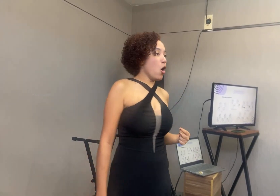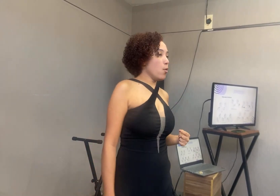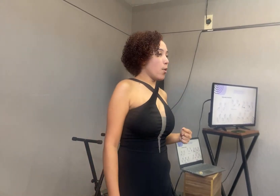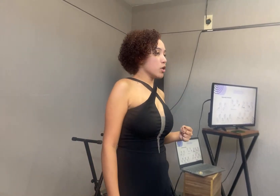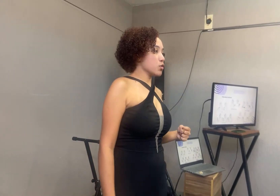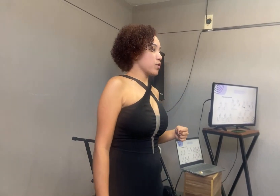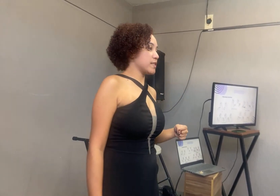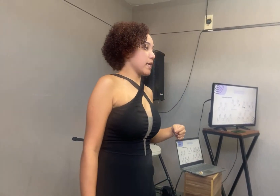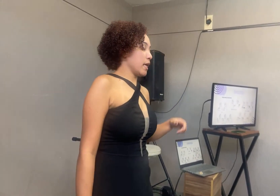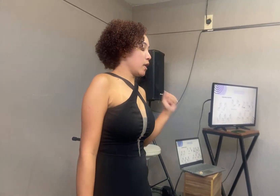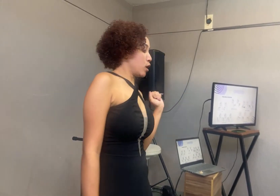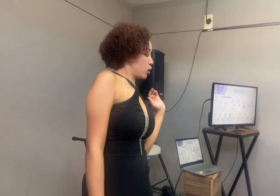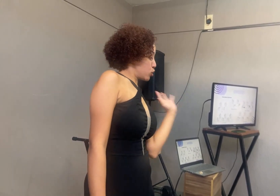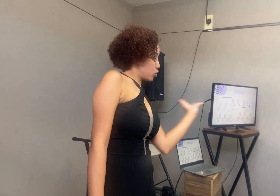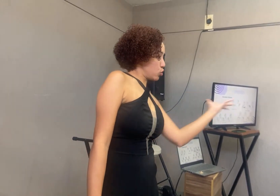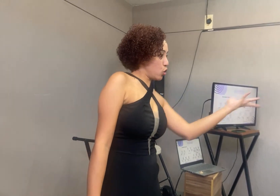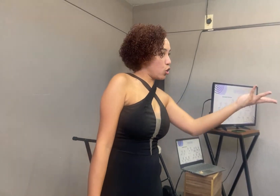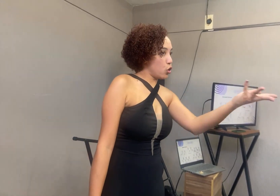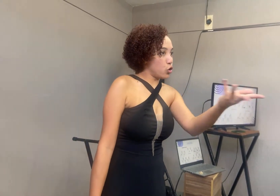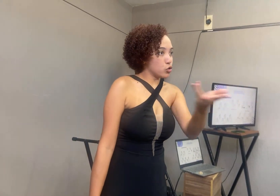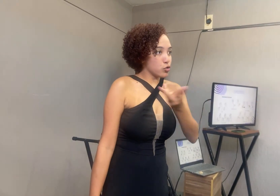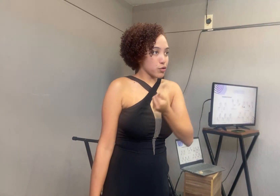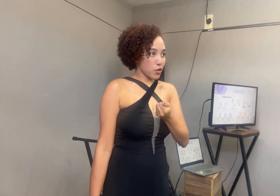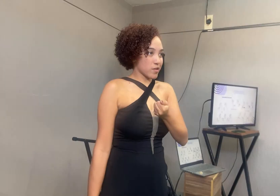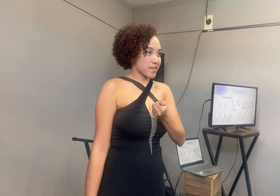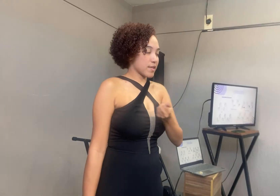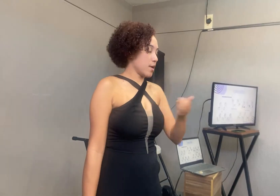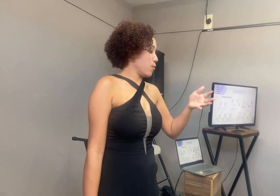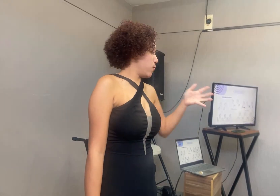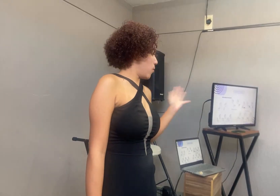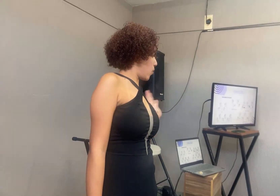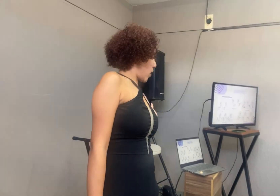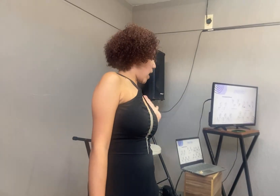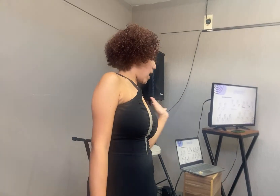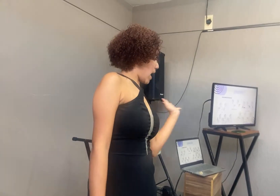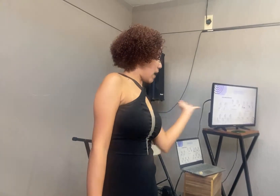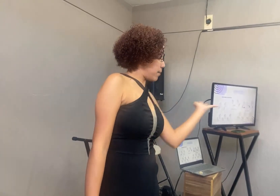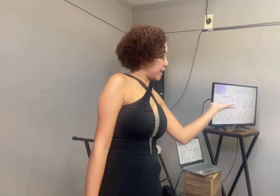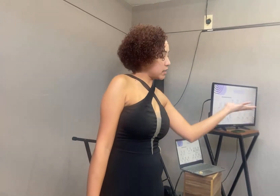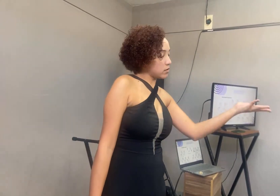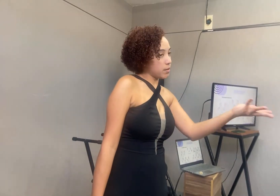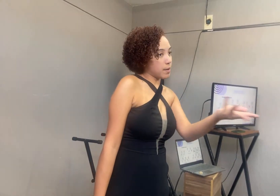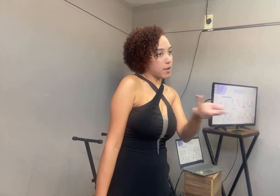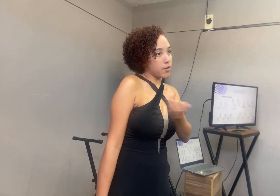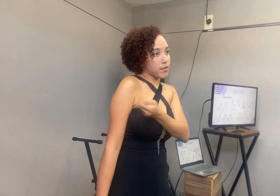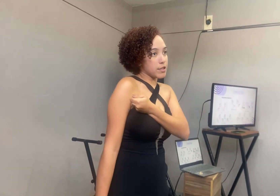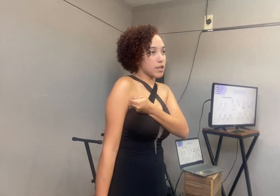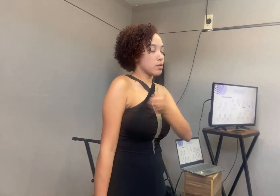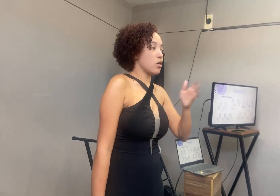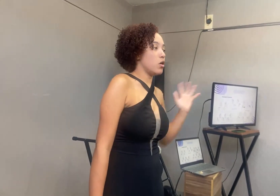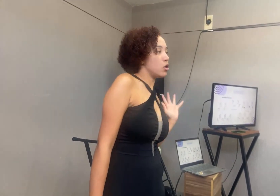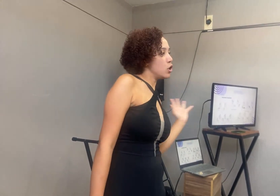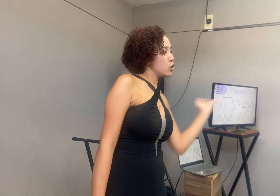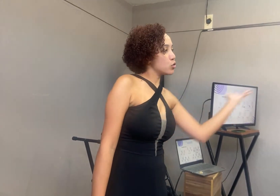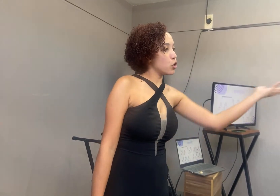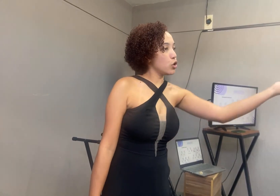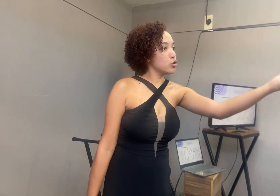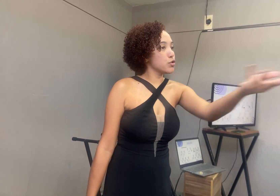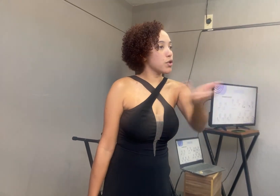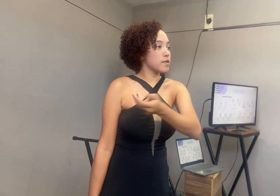Ou posso fazer todos nós. Eu vou abrindo a minha mão e fechando. Ó, todos nós